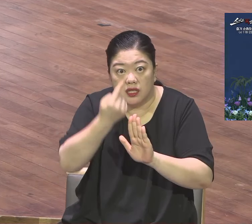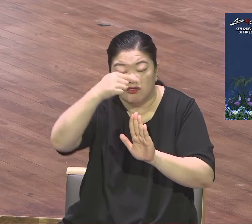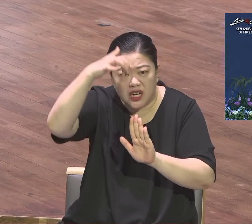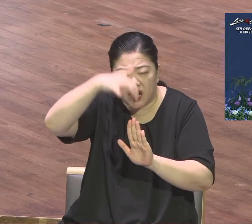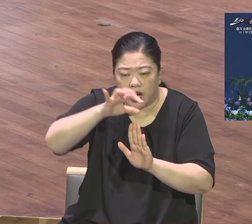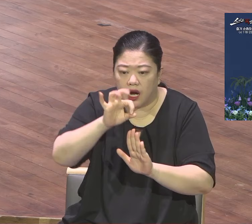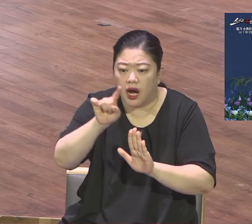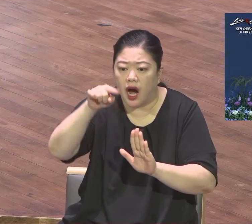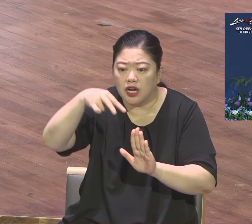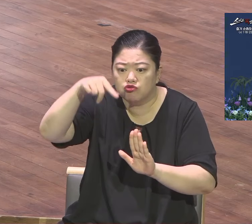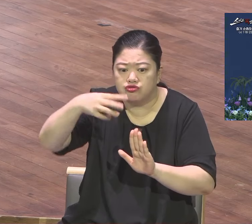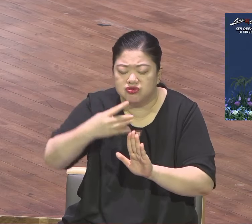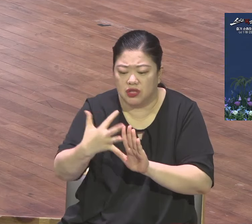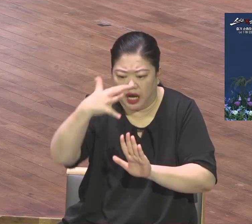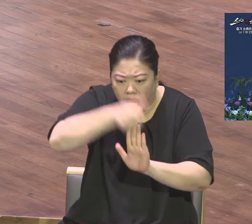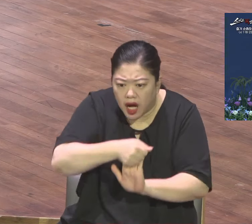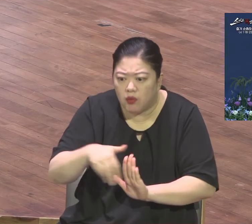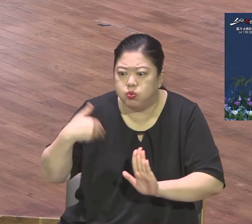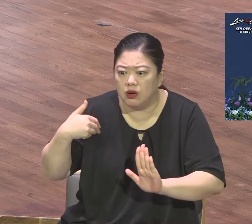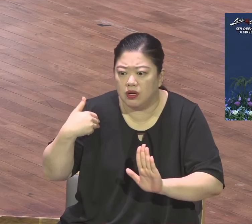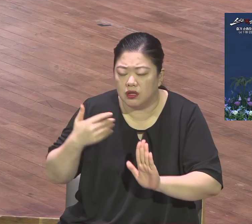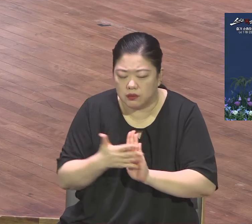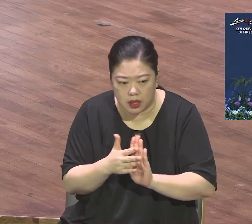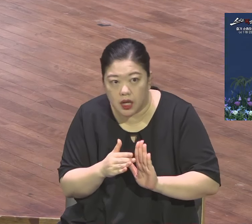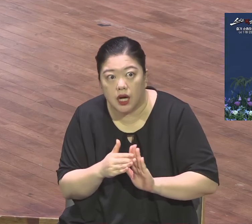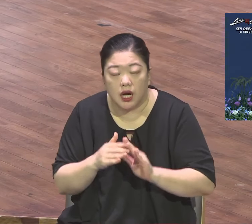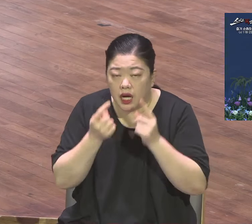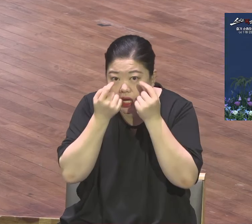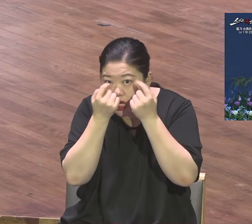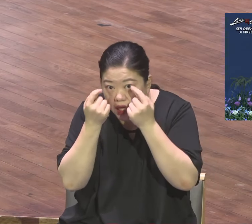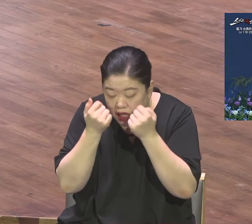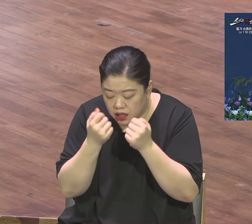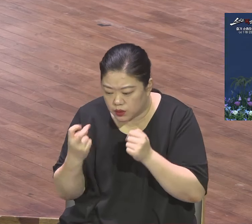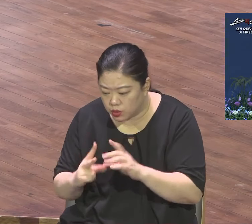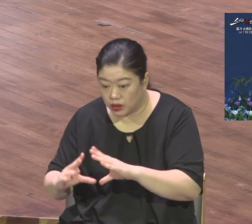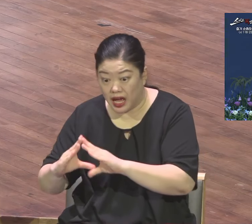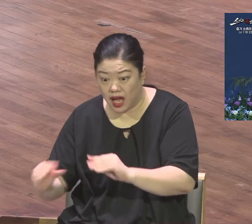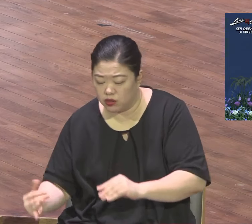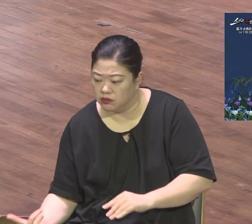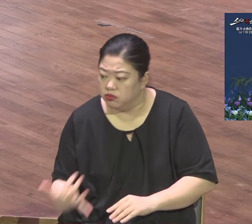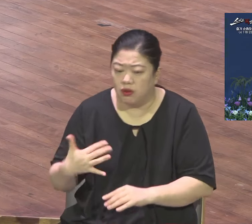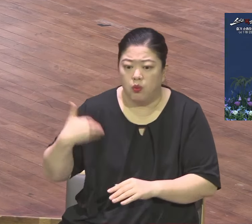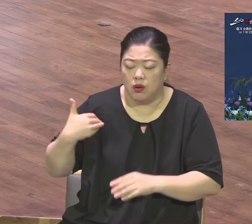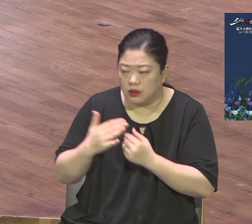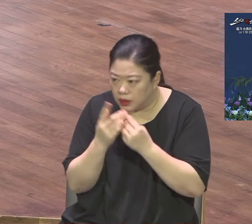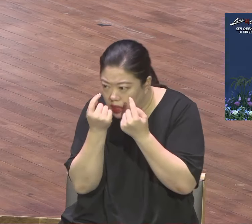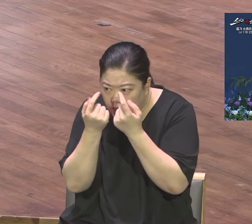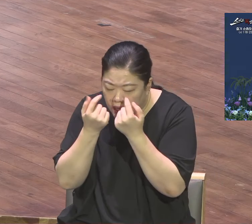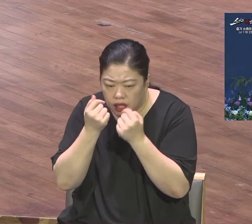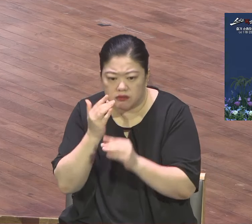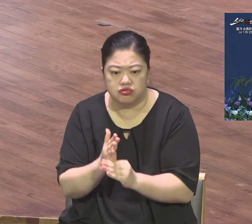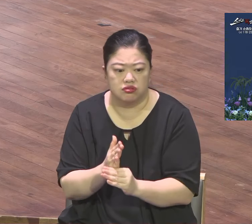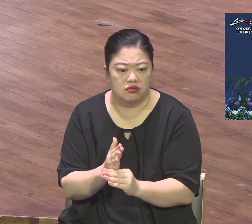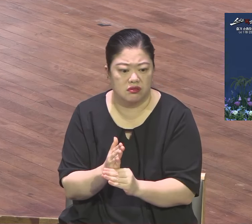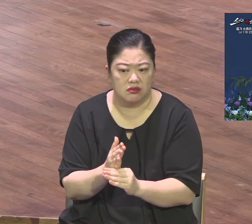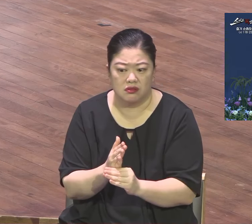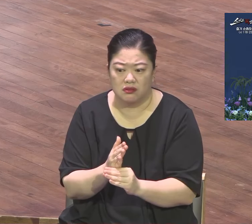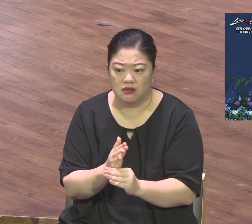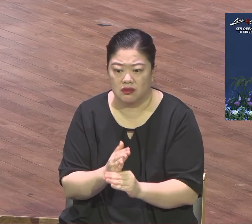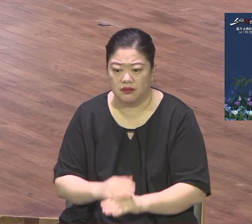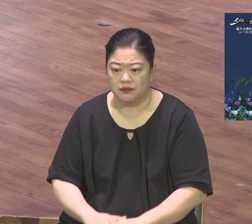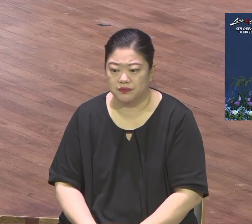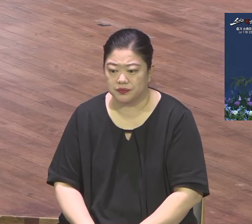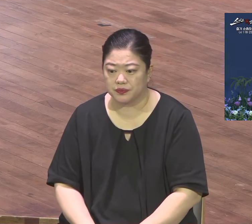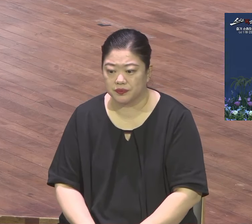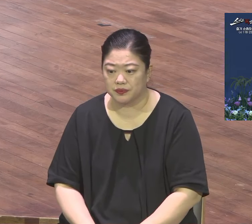양쪽에서 공격할지 모르는 아주 불안정한 그런 상태에 있었어요. 특별히